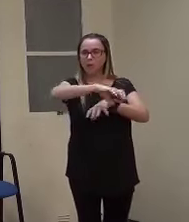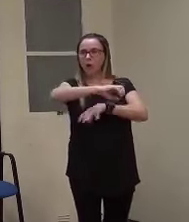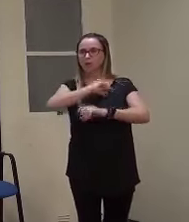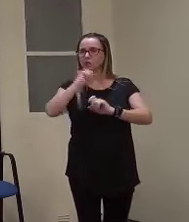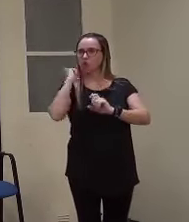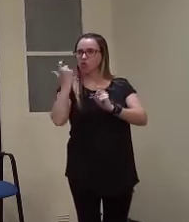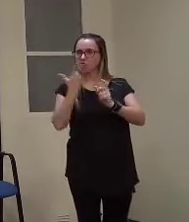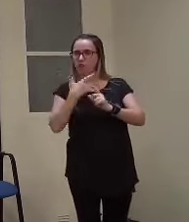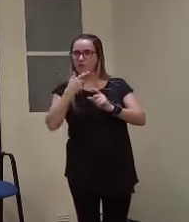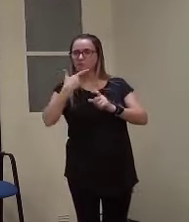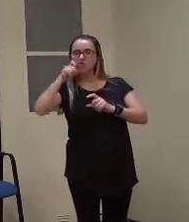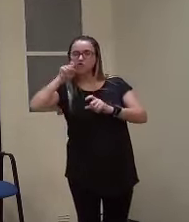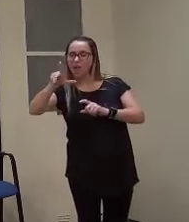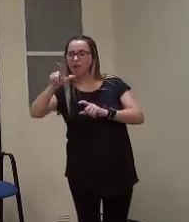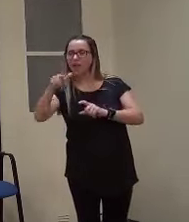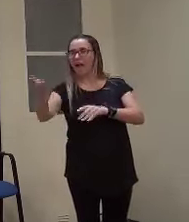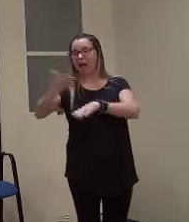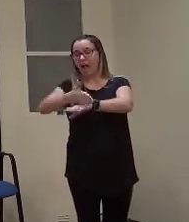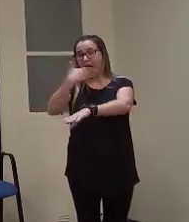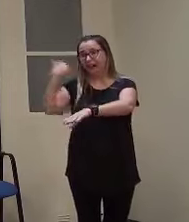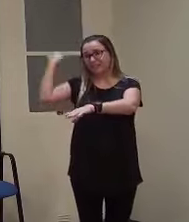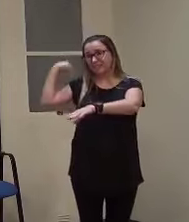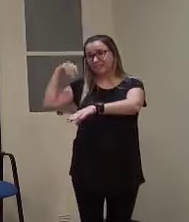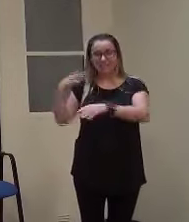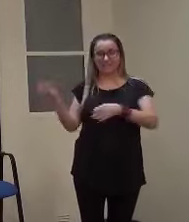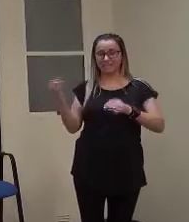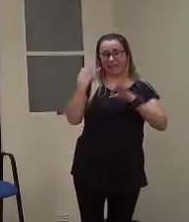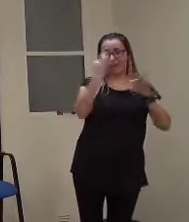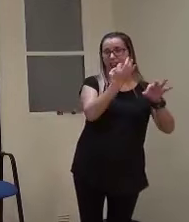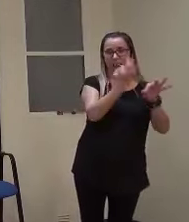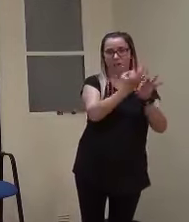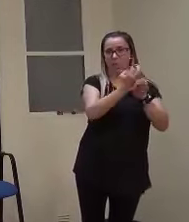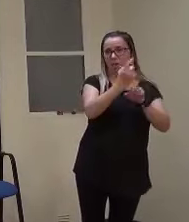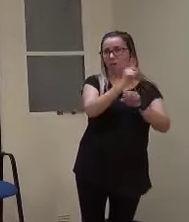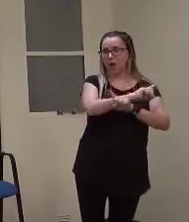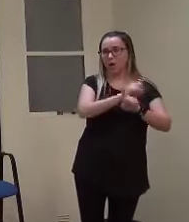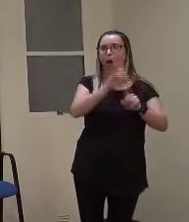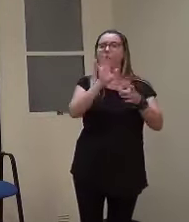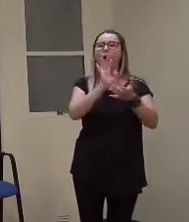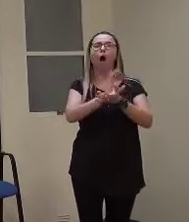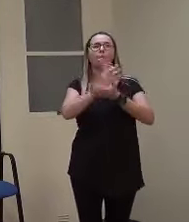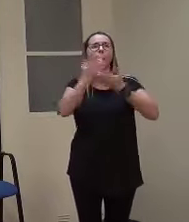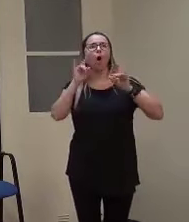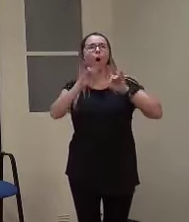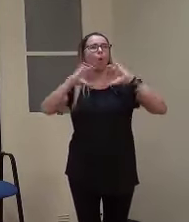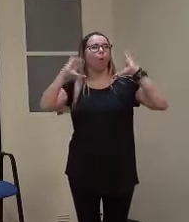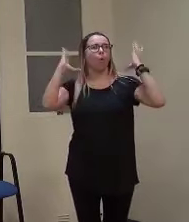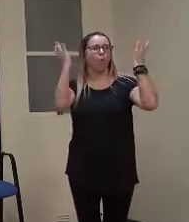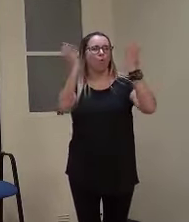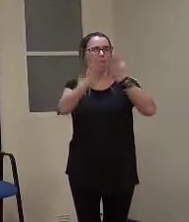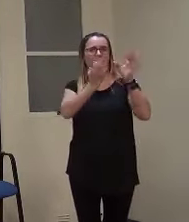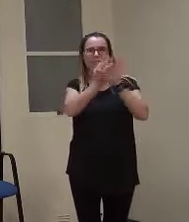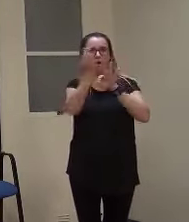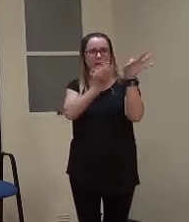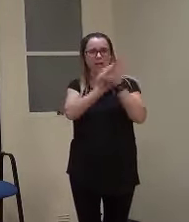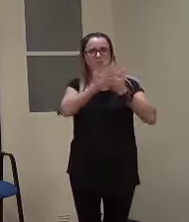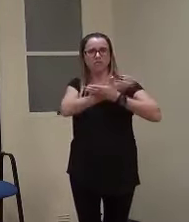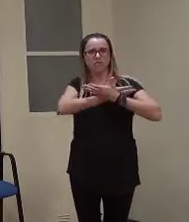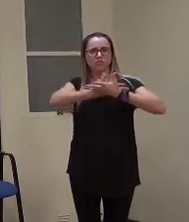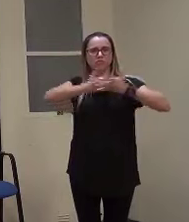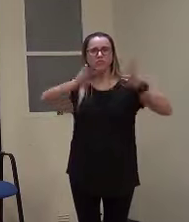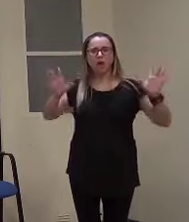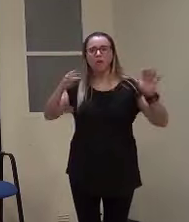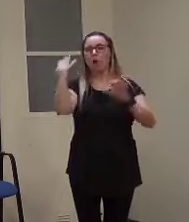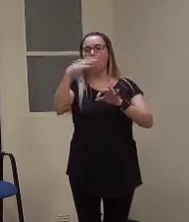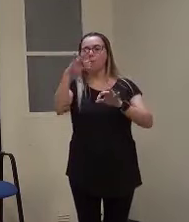llegaban a la escuela y la universalización de la educación la obligatoriedad de la escuela media va a